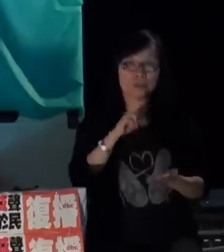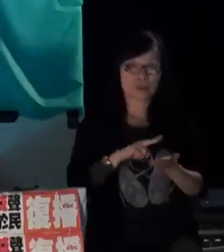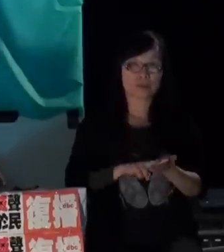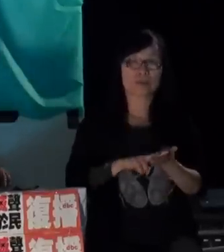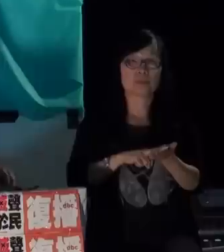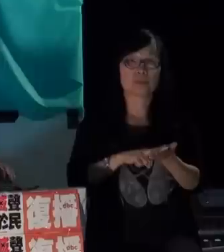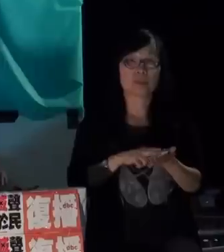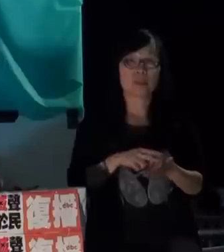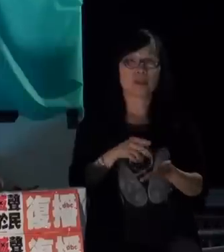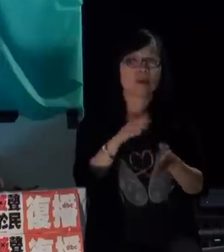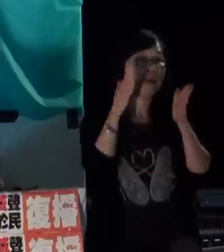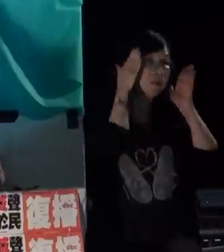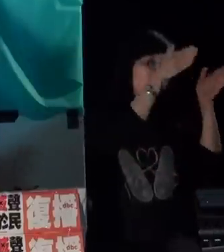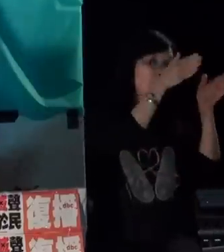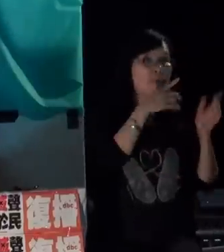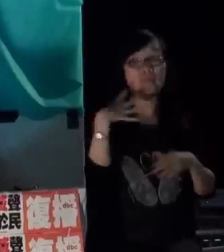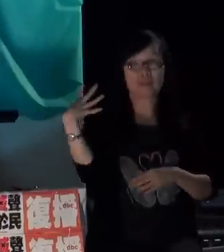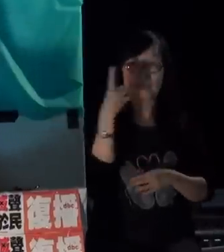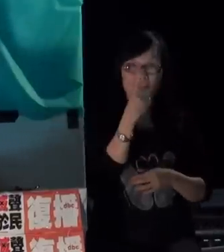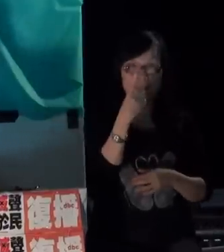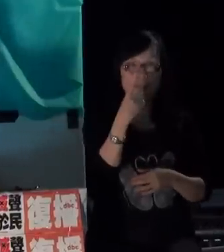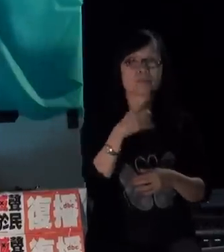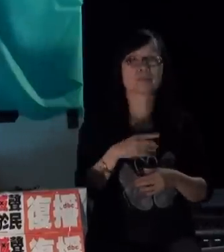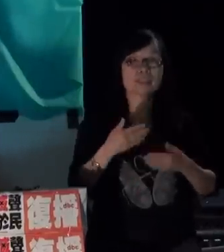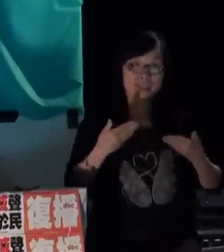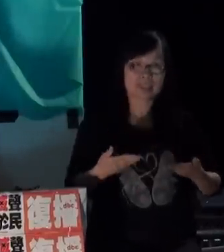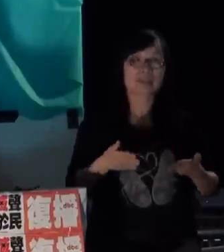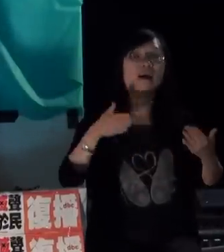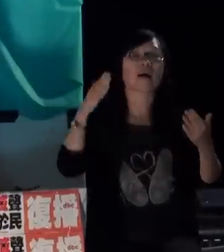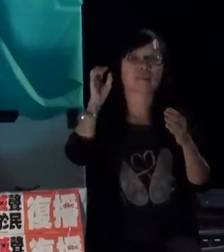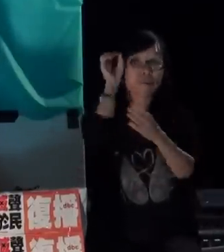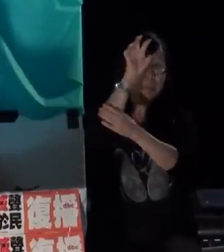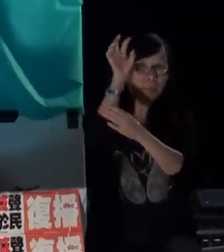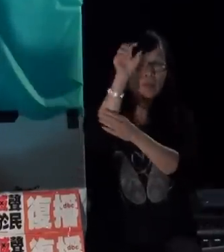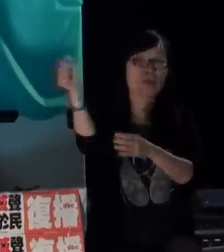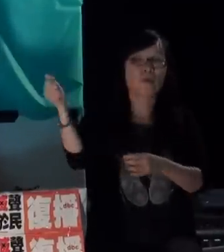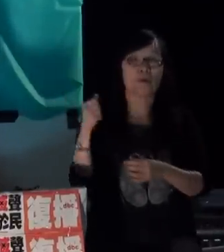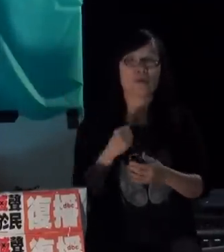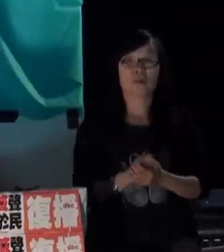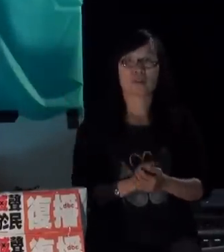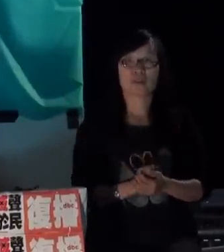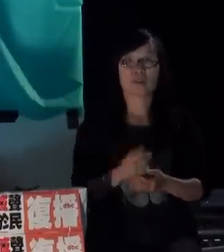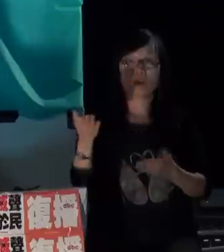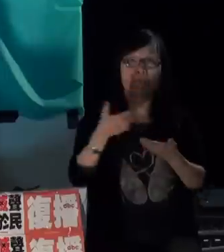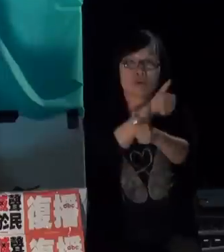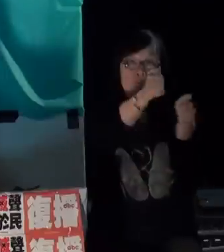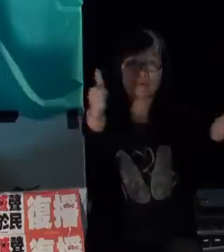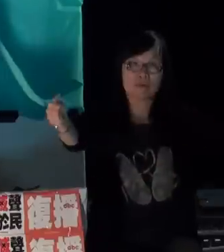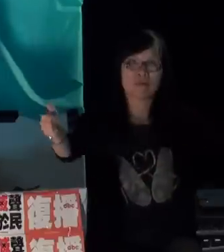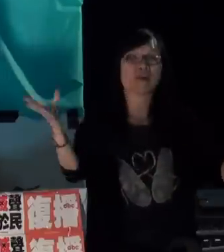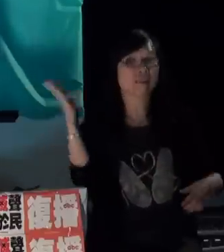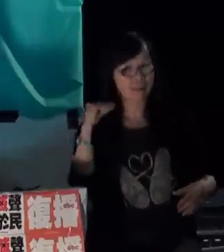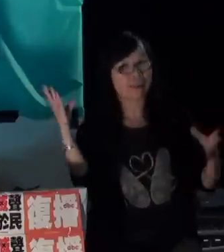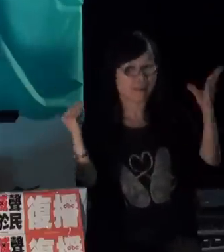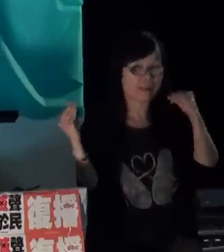呢向左望在做第一次的 現場直播 呢是非常之多得大家在這裡